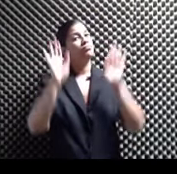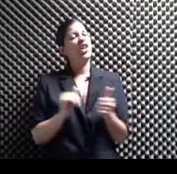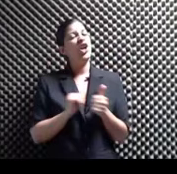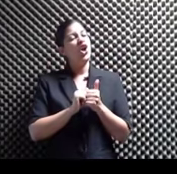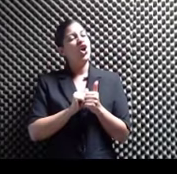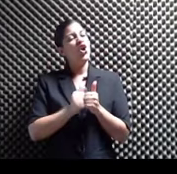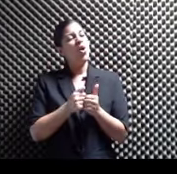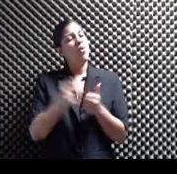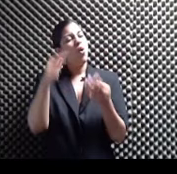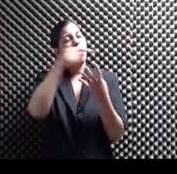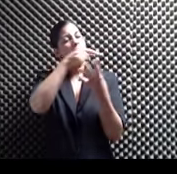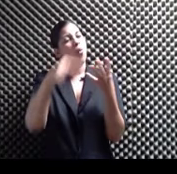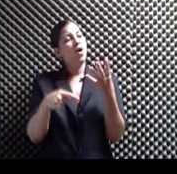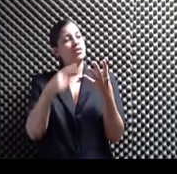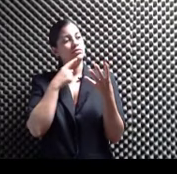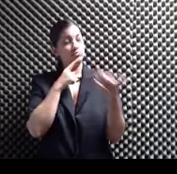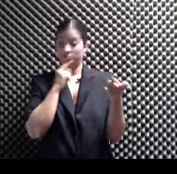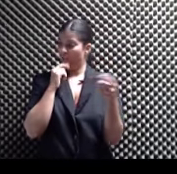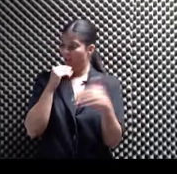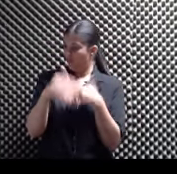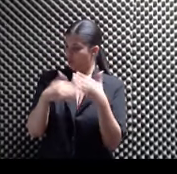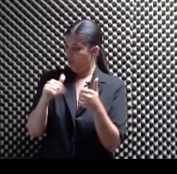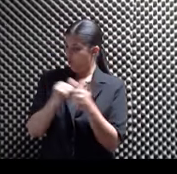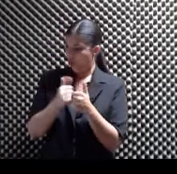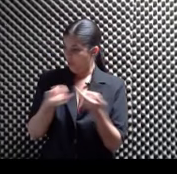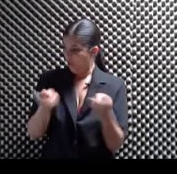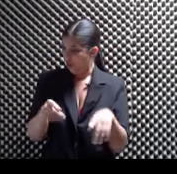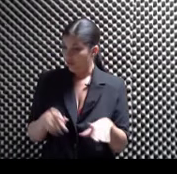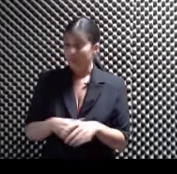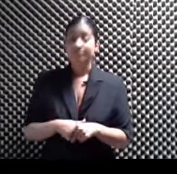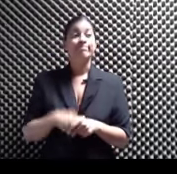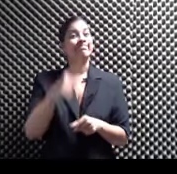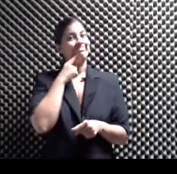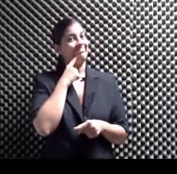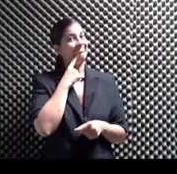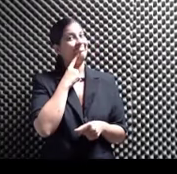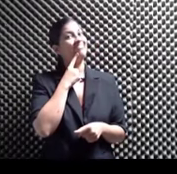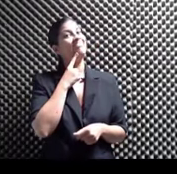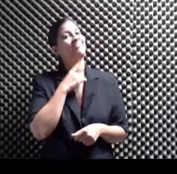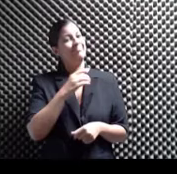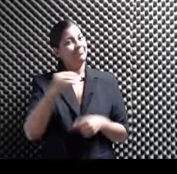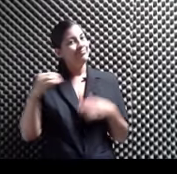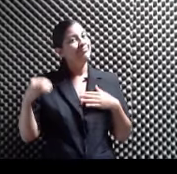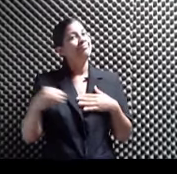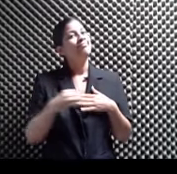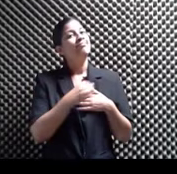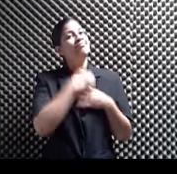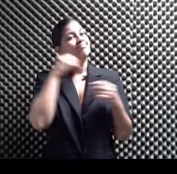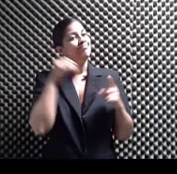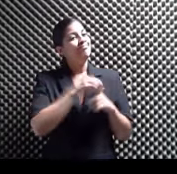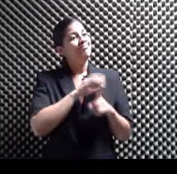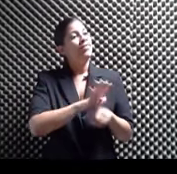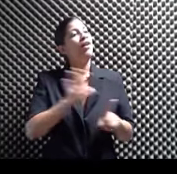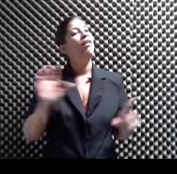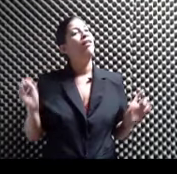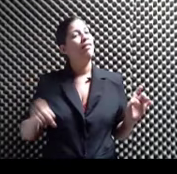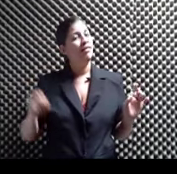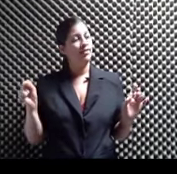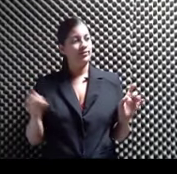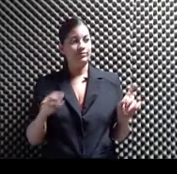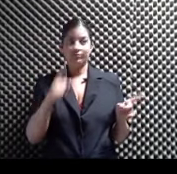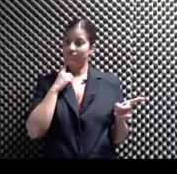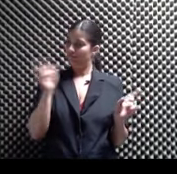cómo las cuatro se rejuntan. Ha sido intenso. ¿Cómo es? Ha sido intenso.